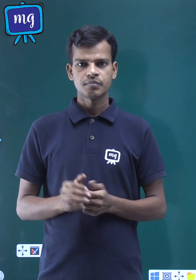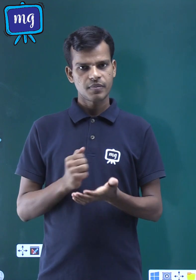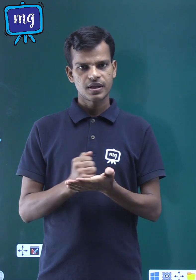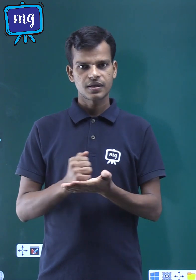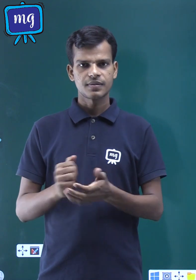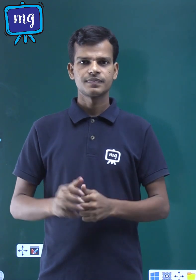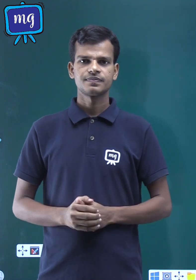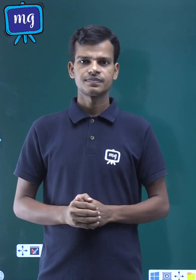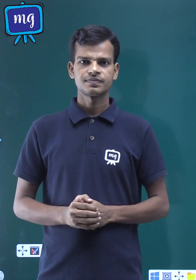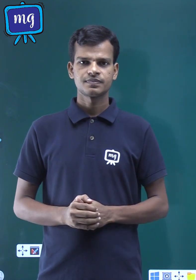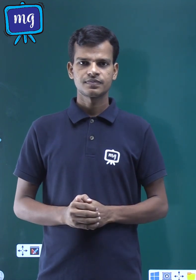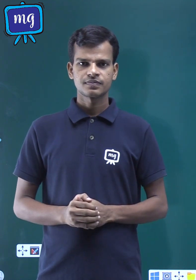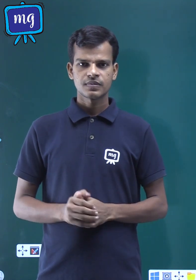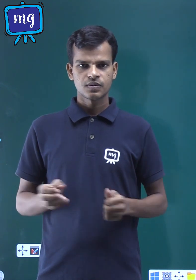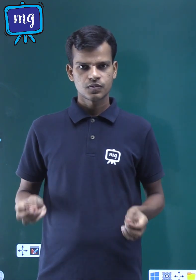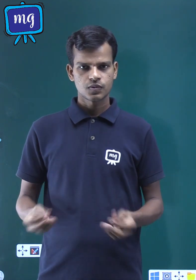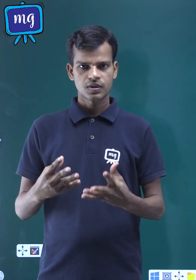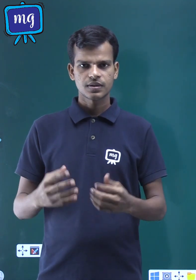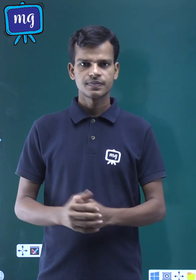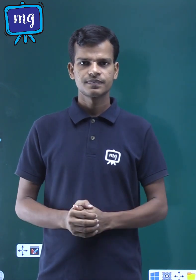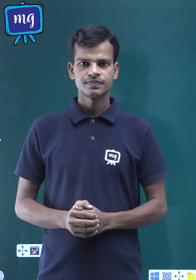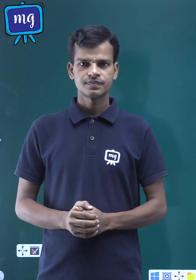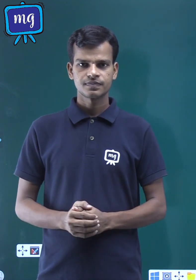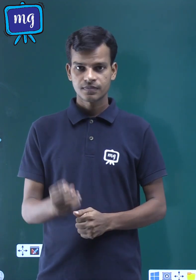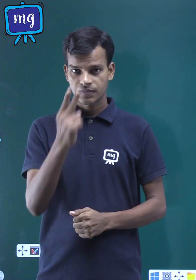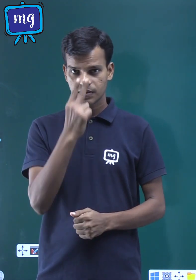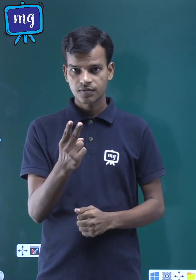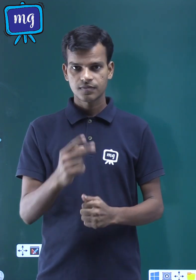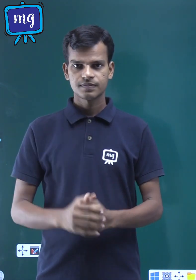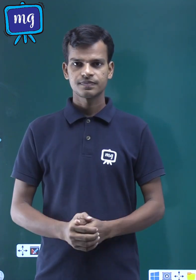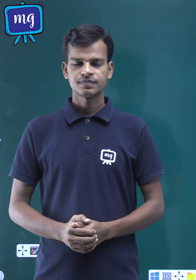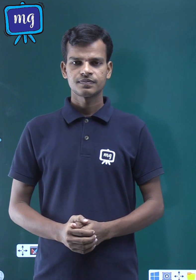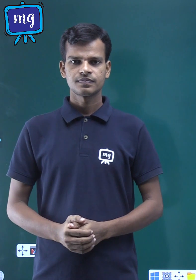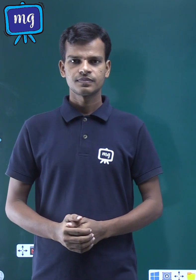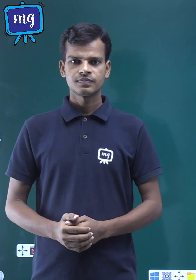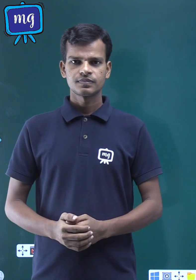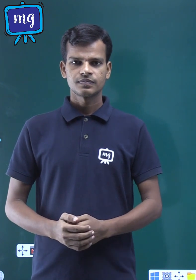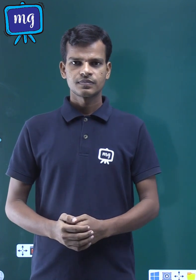पढ़ेंगे। शुरू करें। देखो,